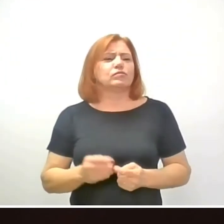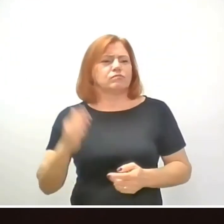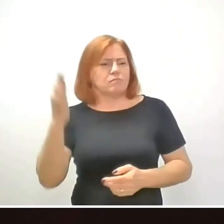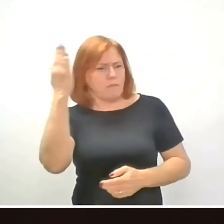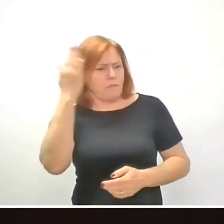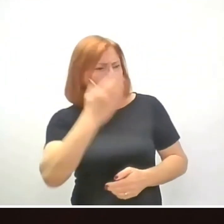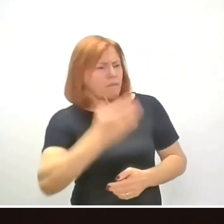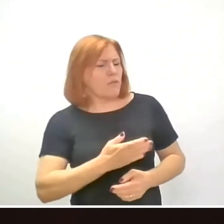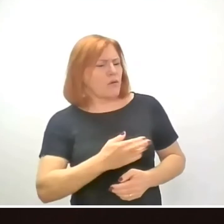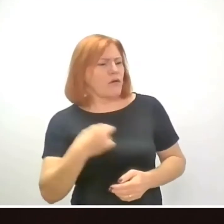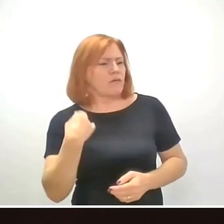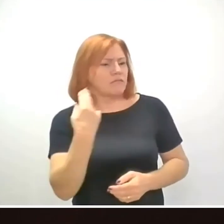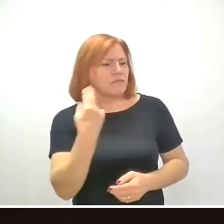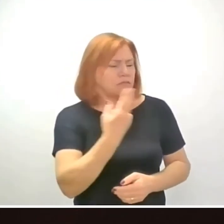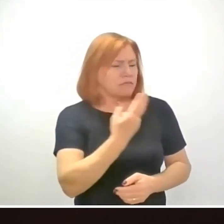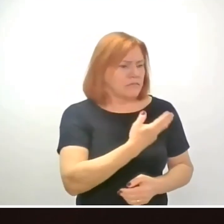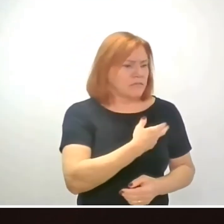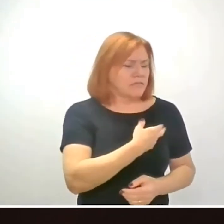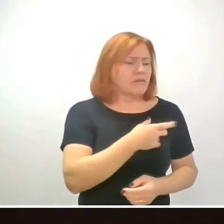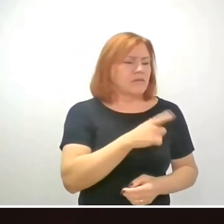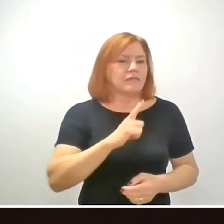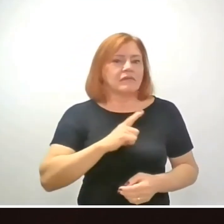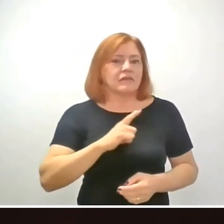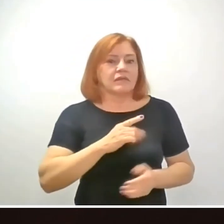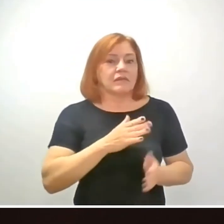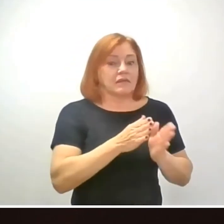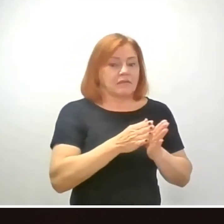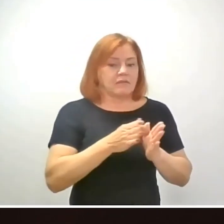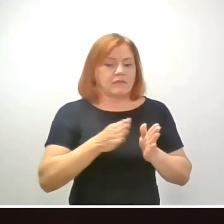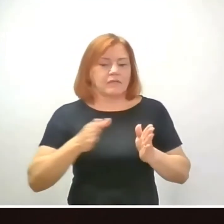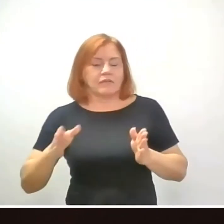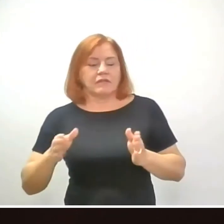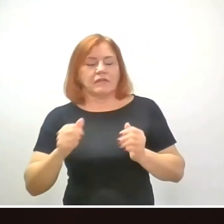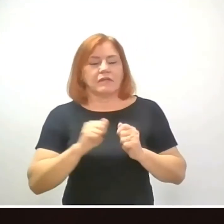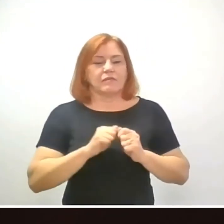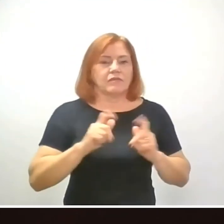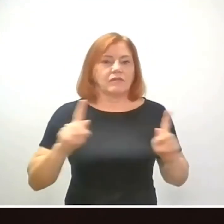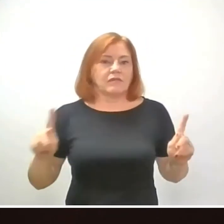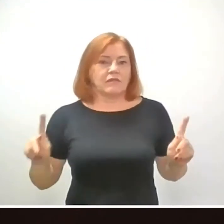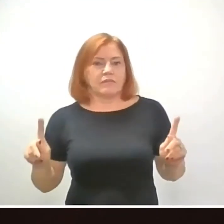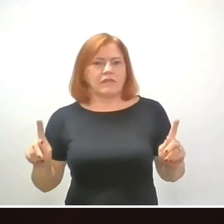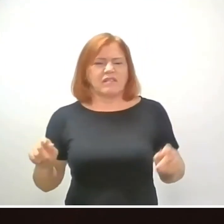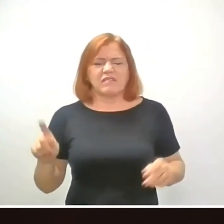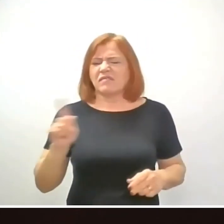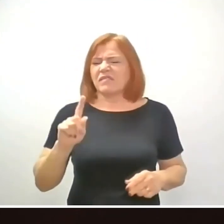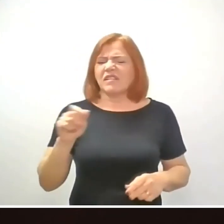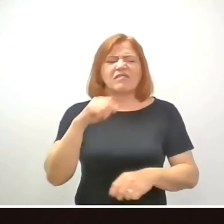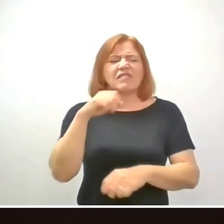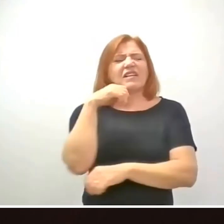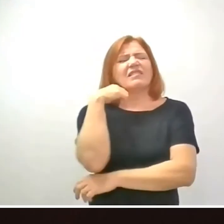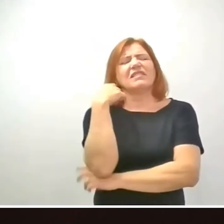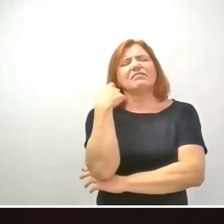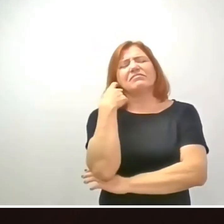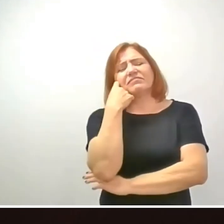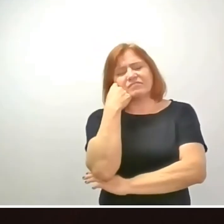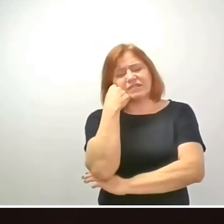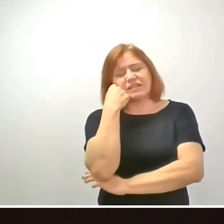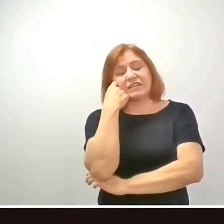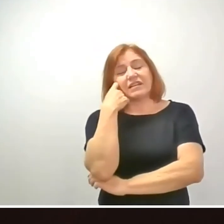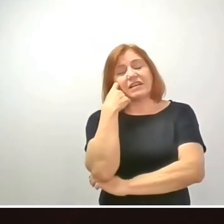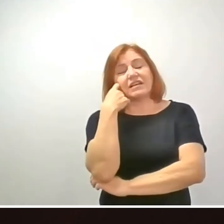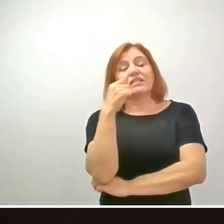Não viva mais de uma forma passiva. Muda de estado de vigilância.